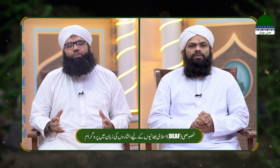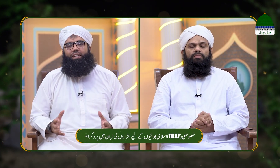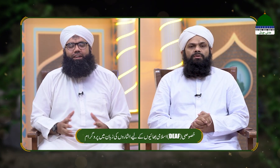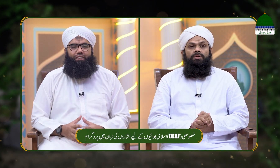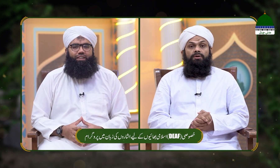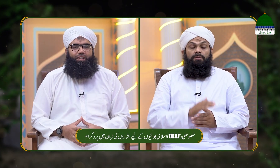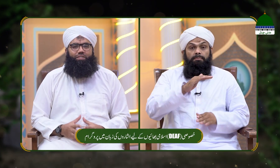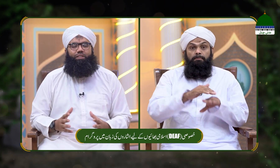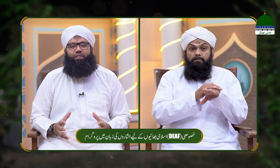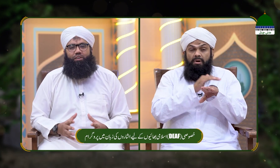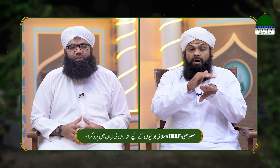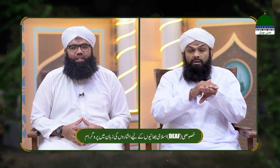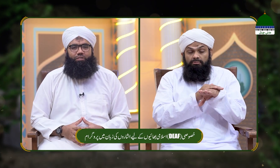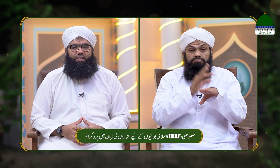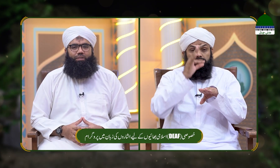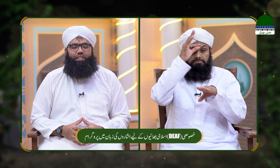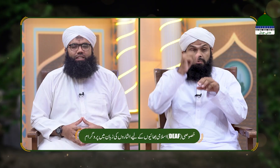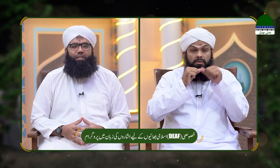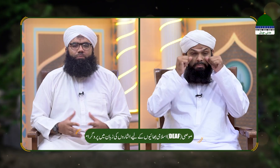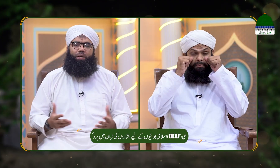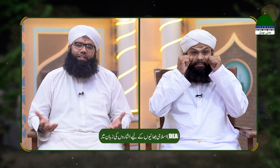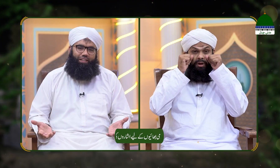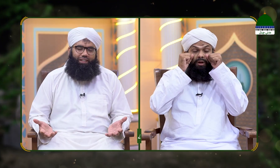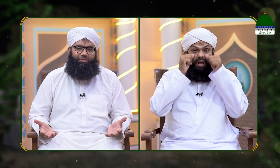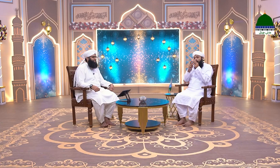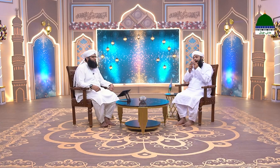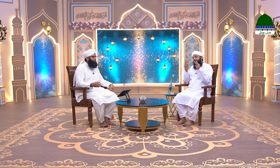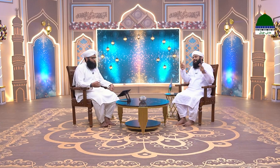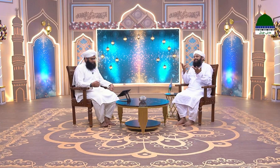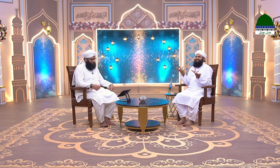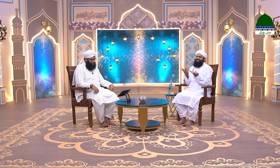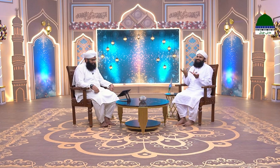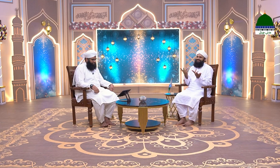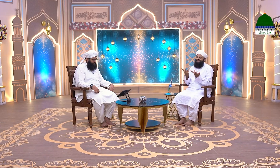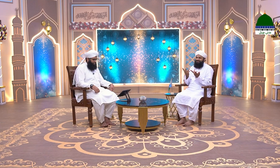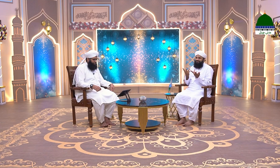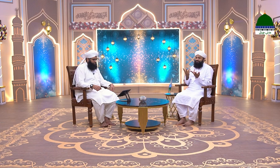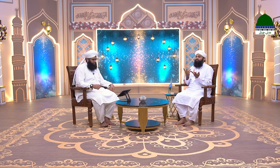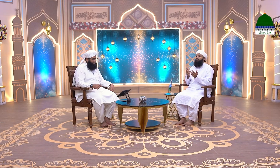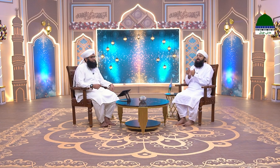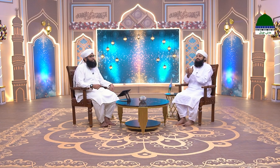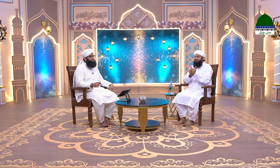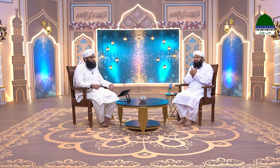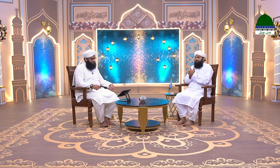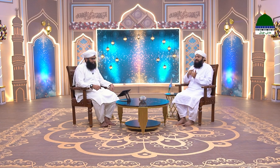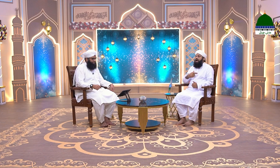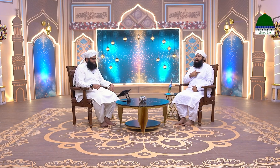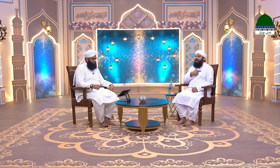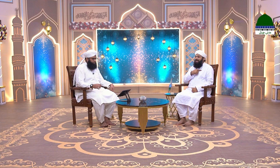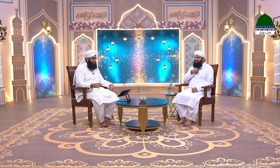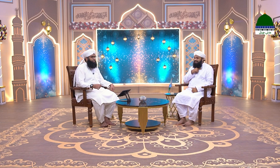وہ ہے پیارے آقا صلی اللہ علیہ وآلہ وسلم کی پیاری ادائیں۔ ام المومنین حضرت سیدتنا عائشہ